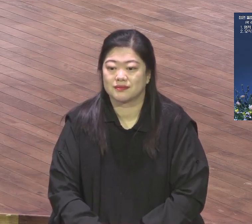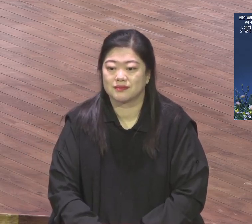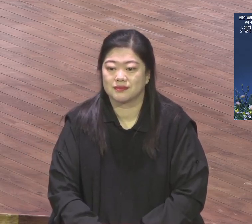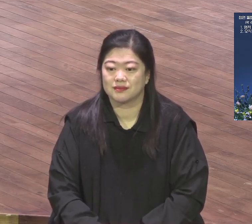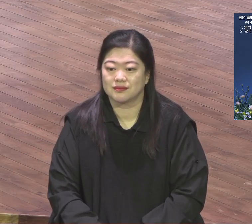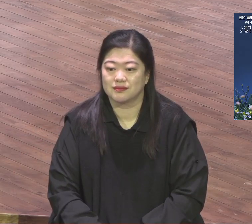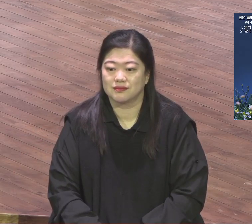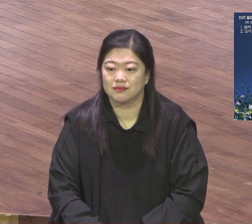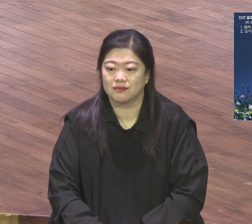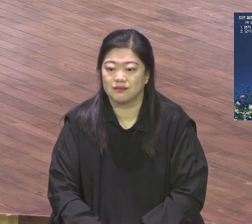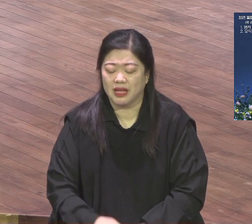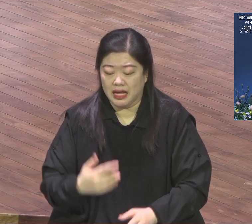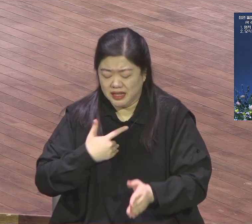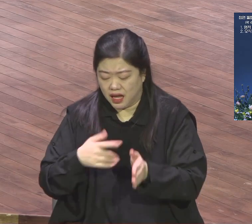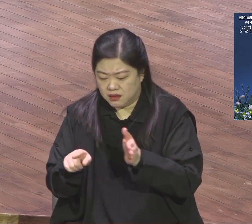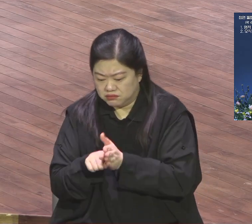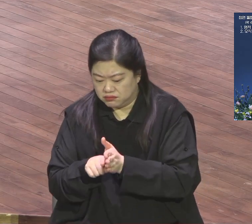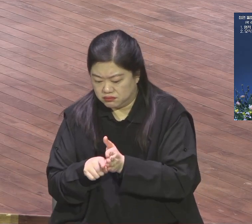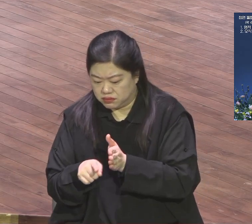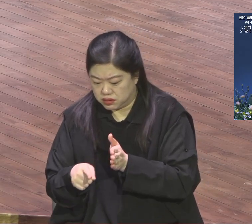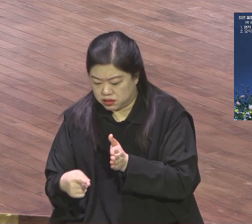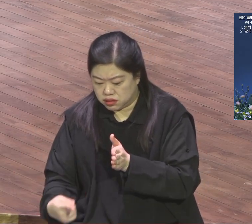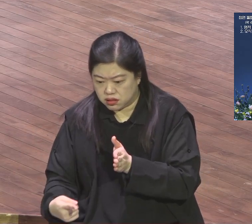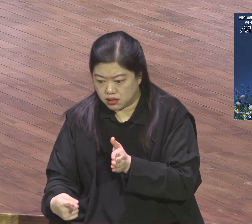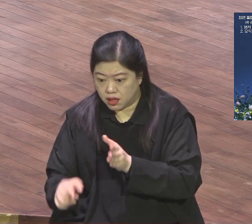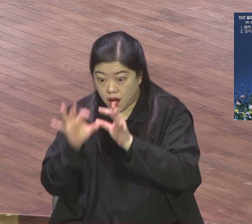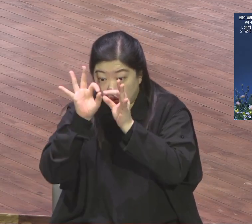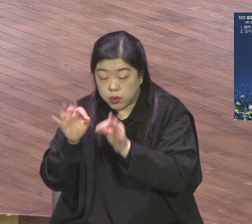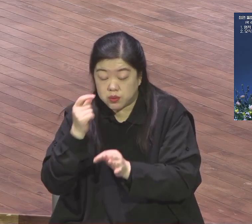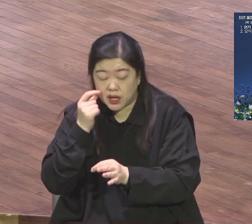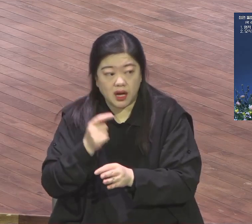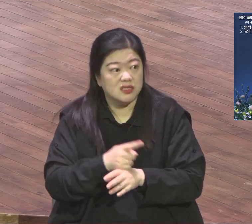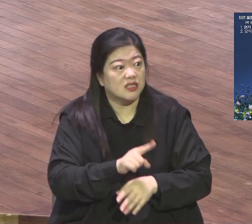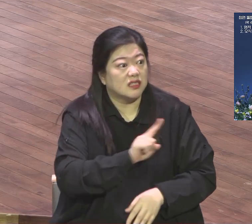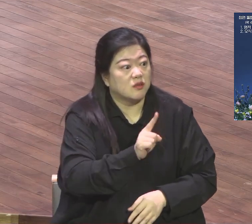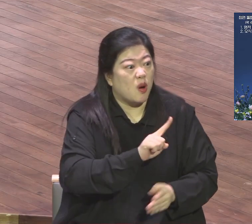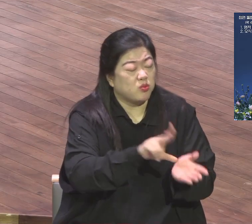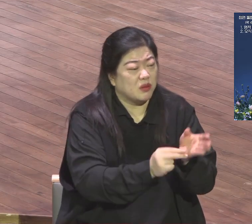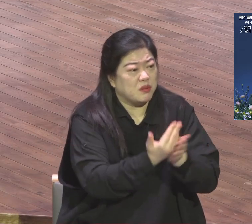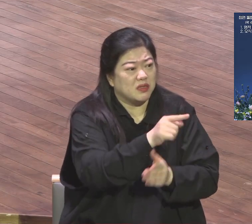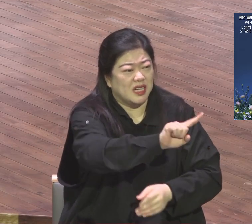누굴 시기 질투합니까? 하나님 없는 사람이에요, 그 사람.